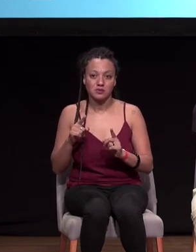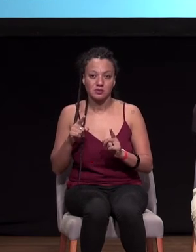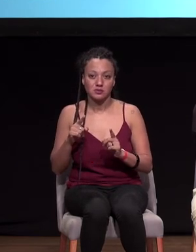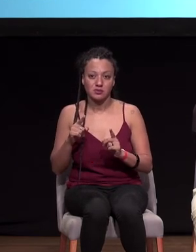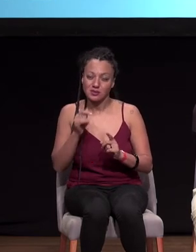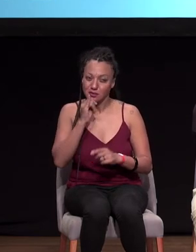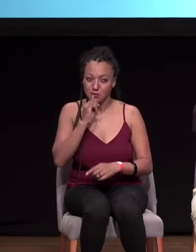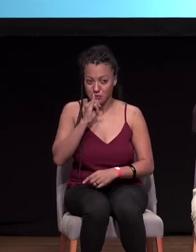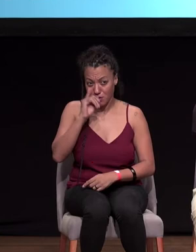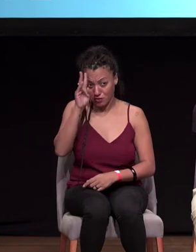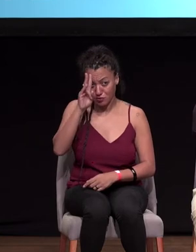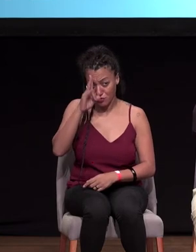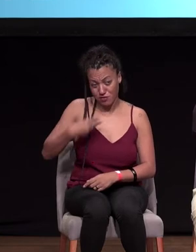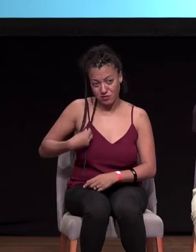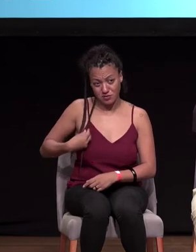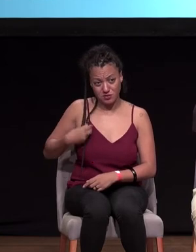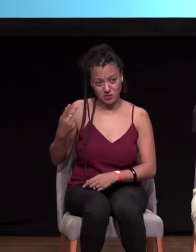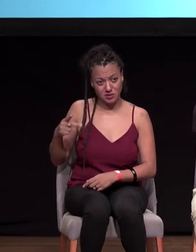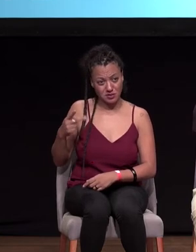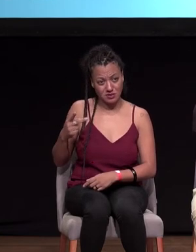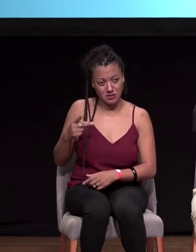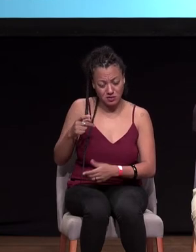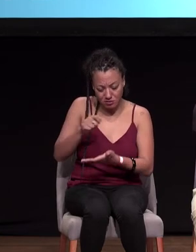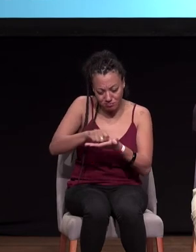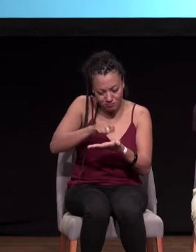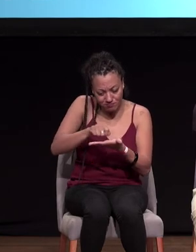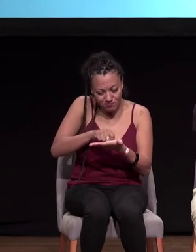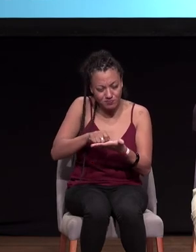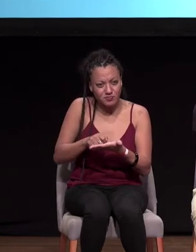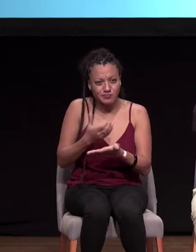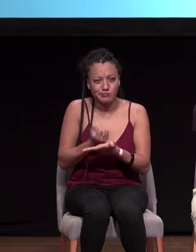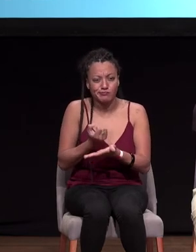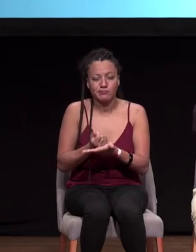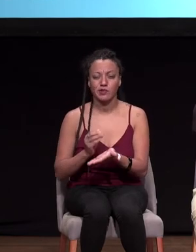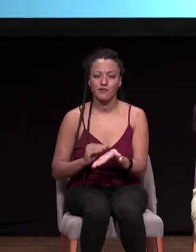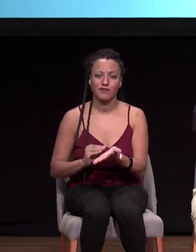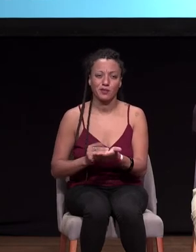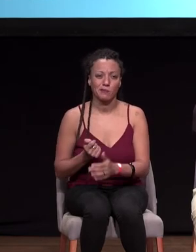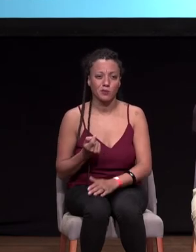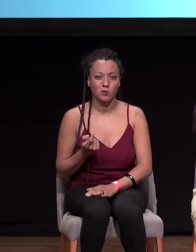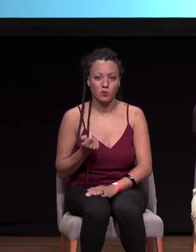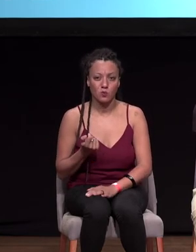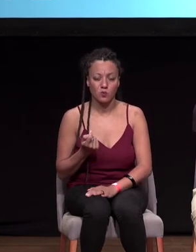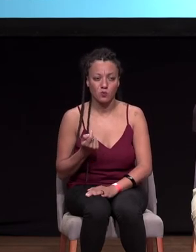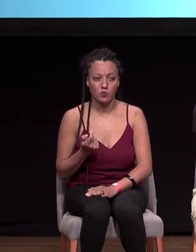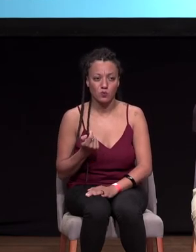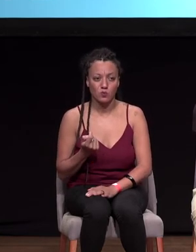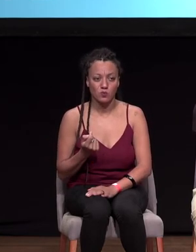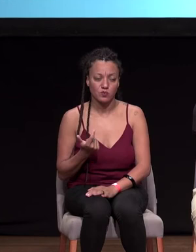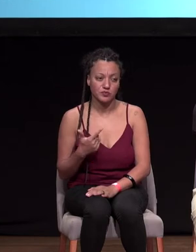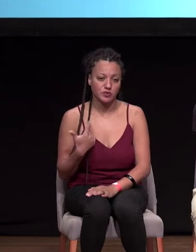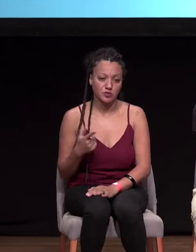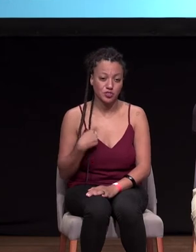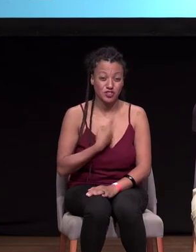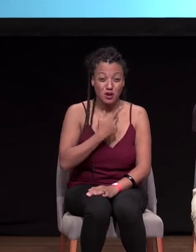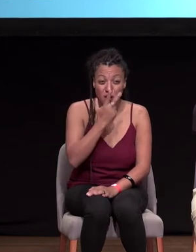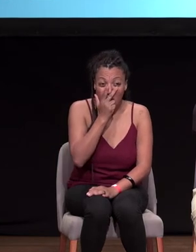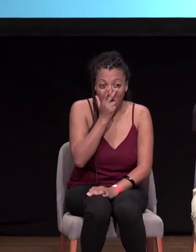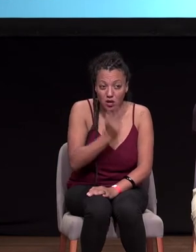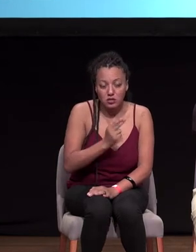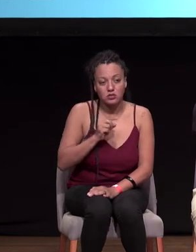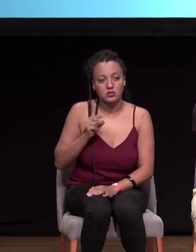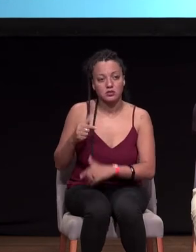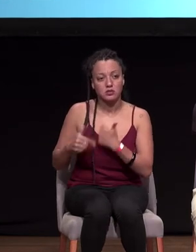biográficos que nós temos realmente são 1 e suficientes então que a gente supõe é que ele